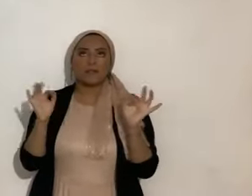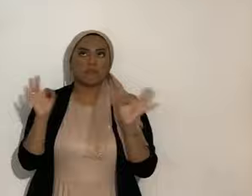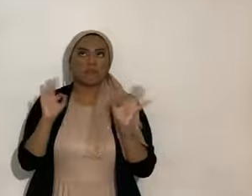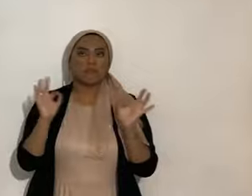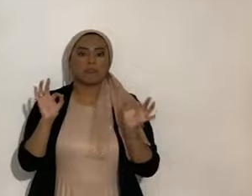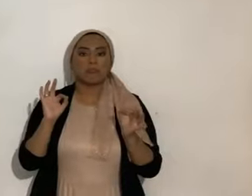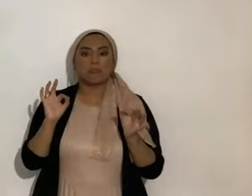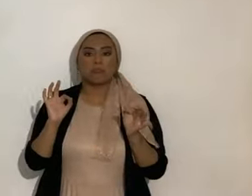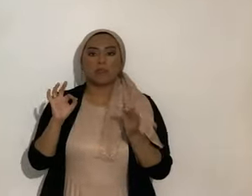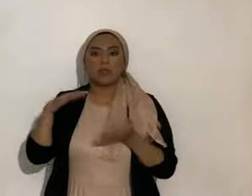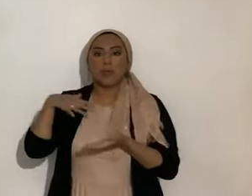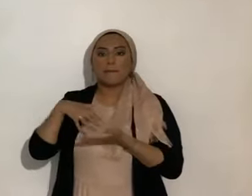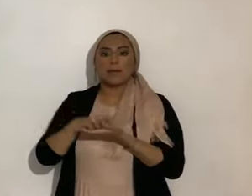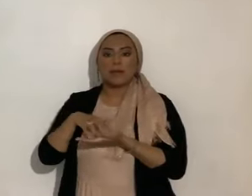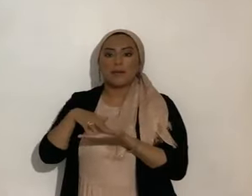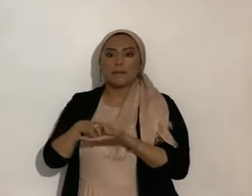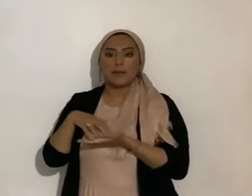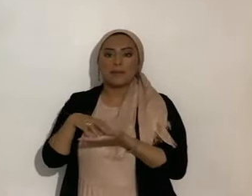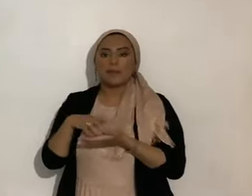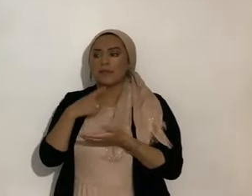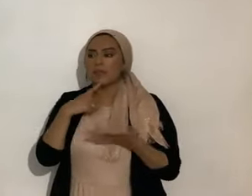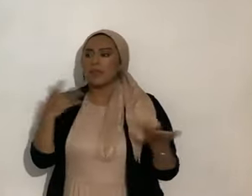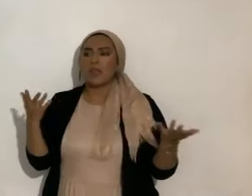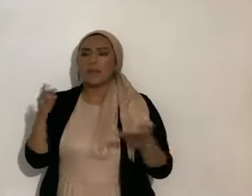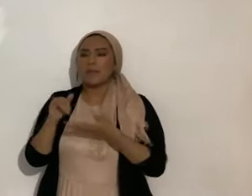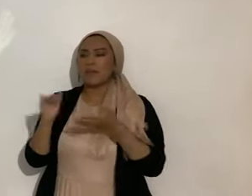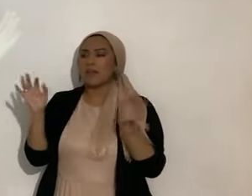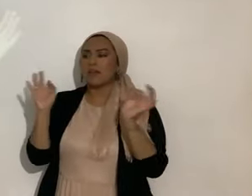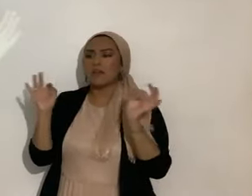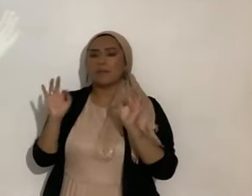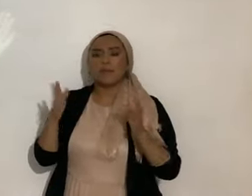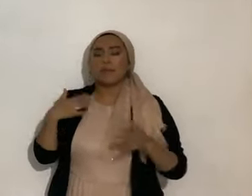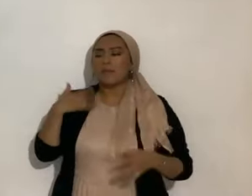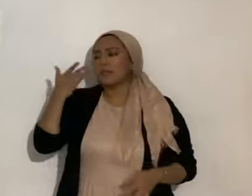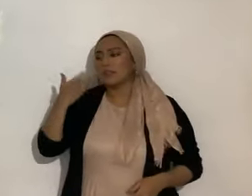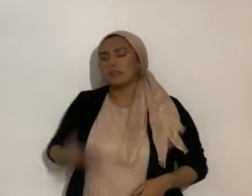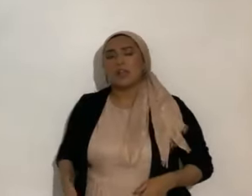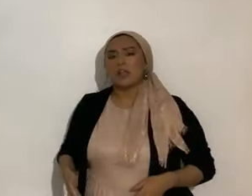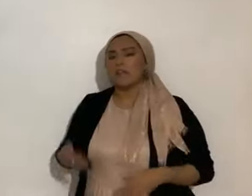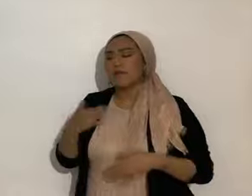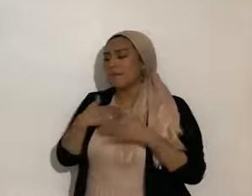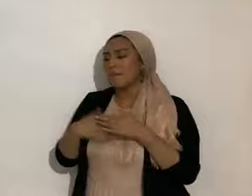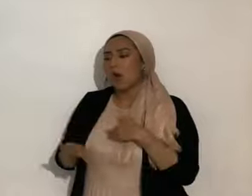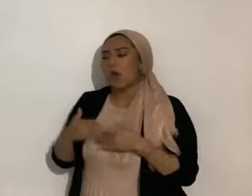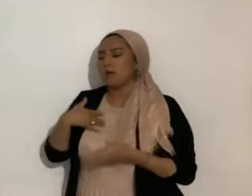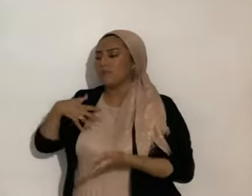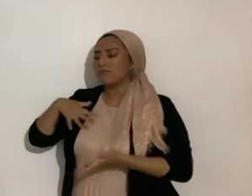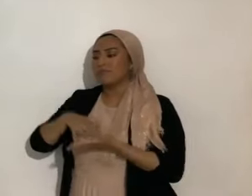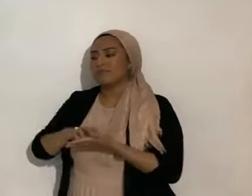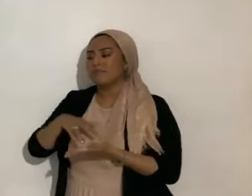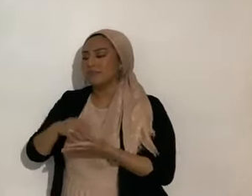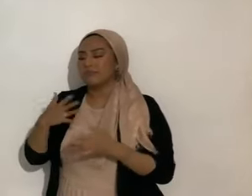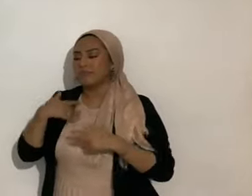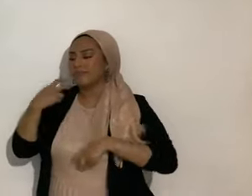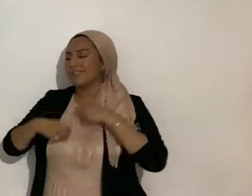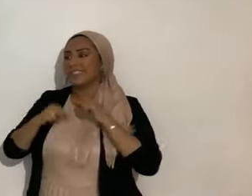flaqueza. Así, dice, no, pero eso es una flaqueza, así soy yo, así nací. Y entonces,